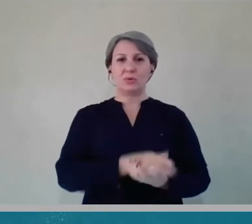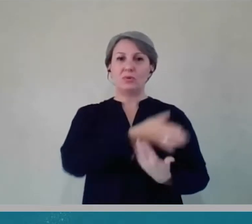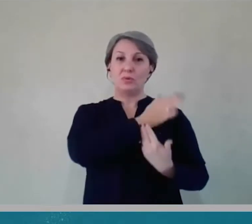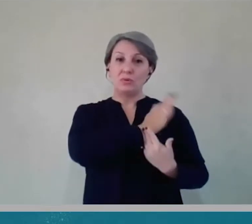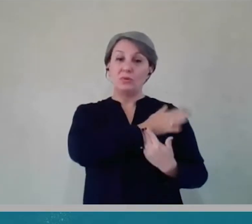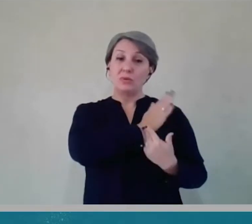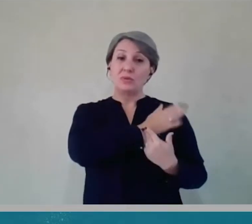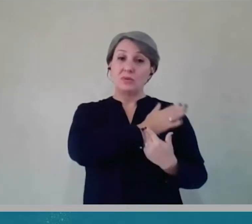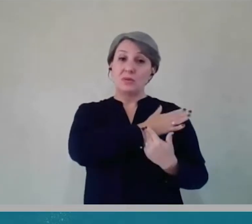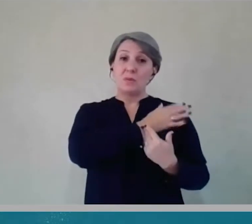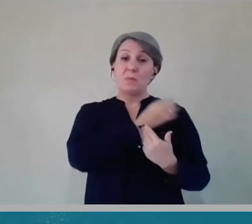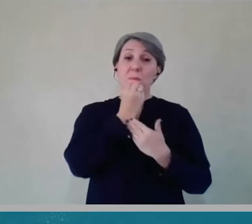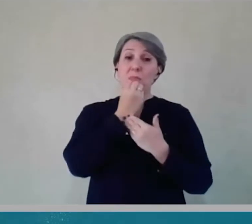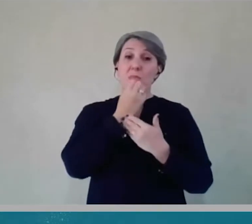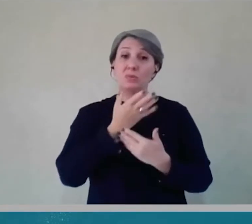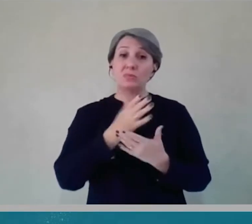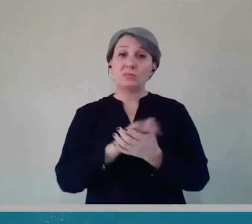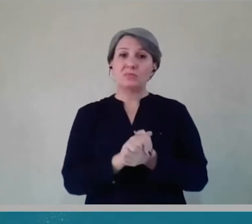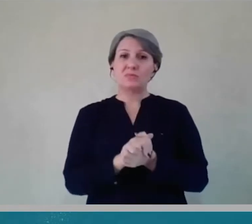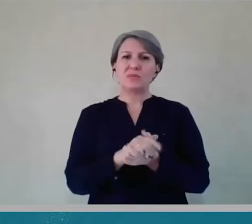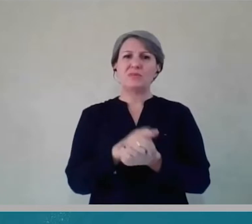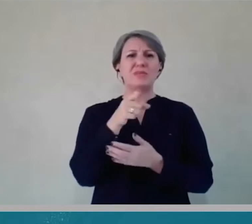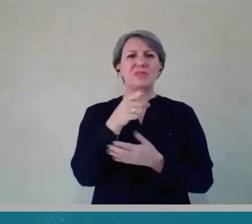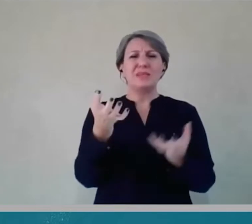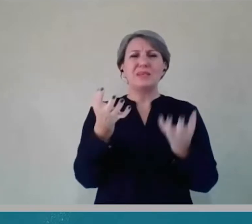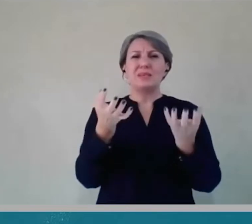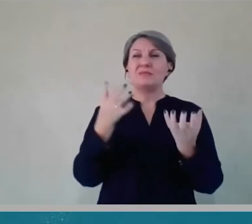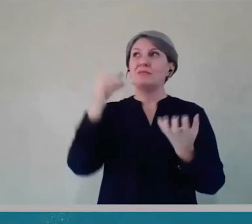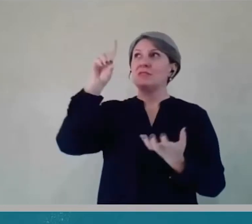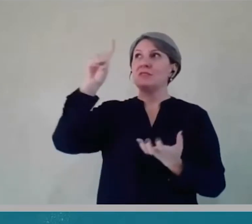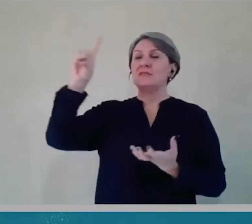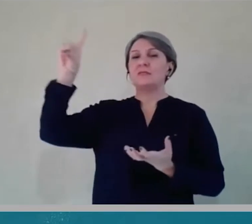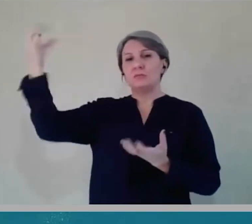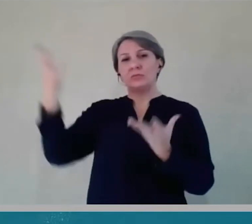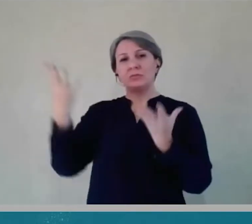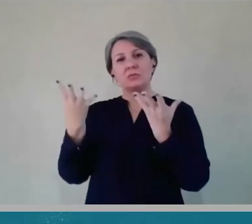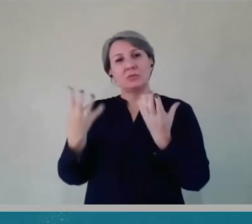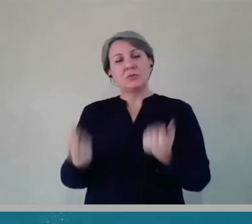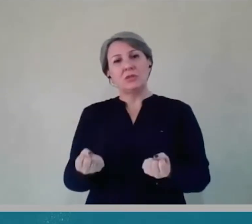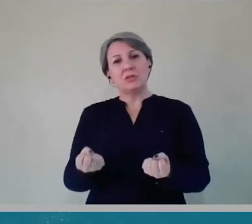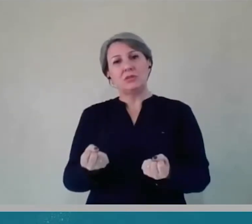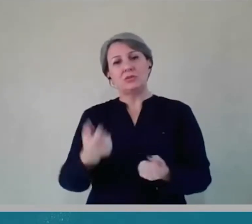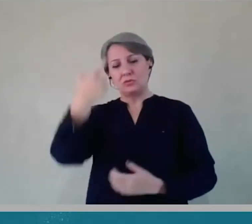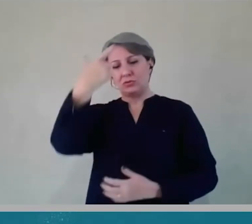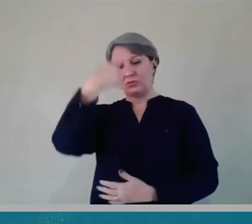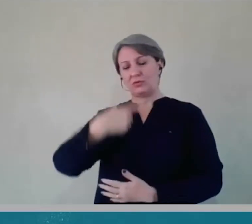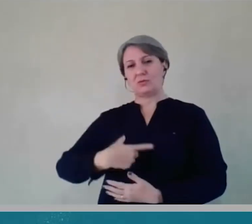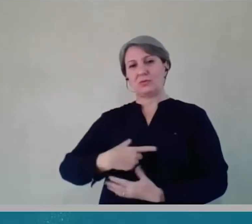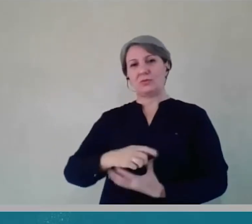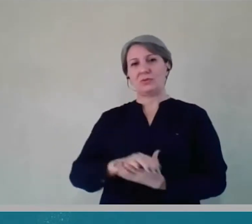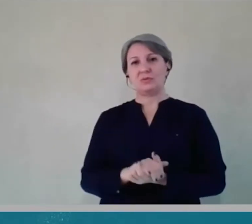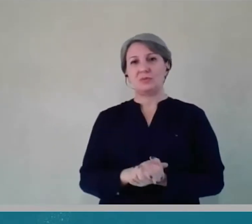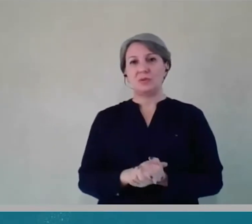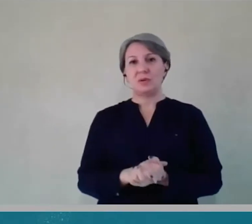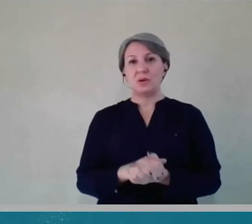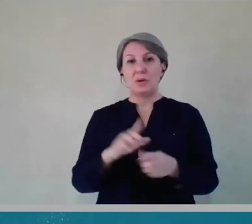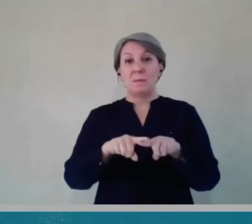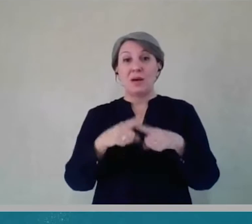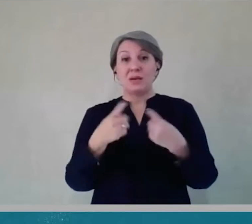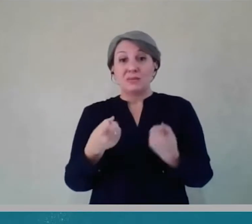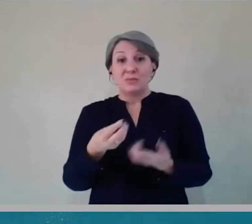Deus se agradecesse de mim. Mas no fim, o desejo do pecado é fazer você pecar.